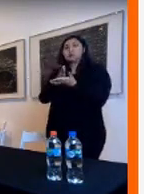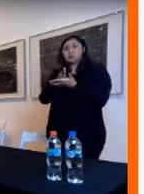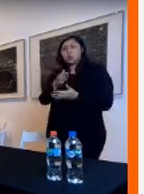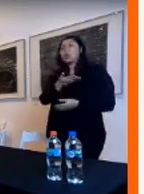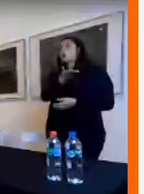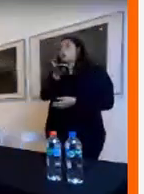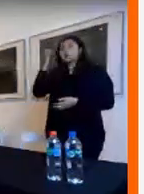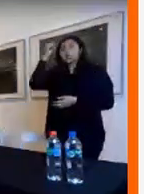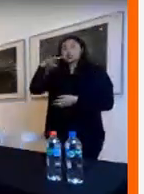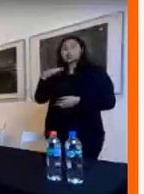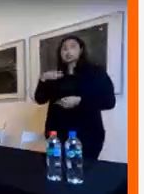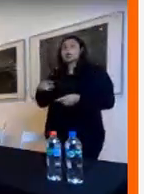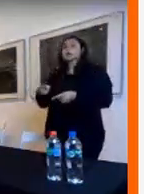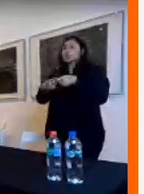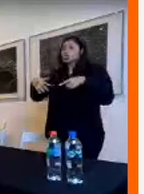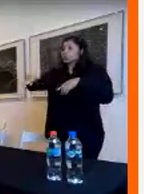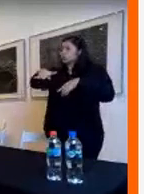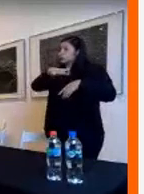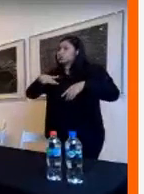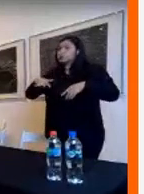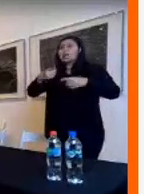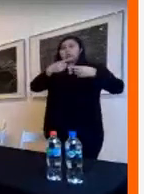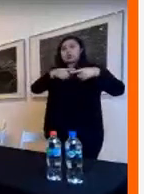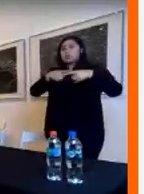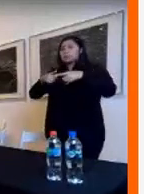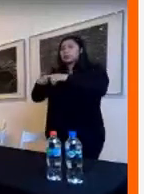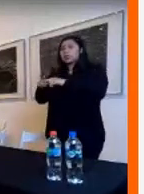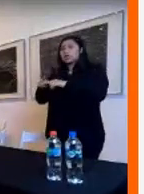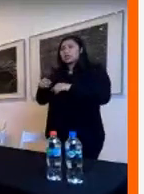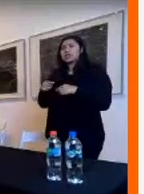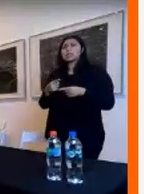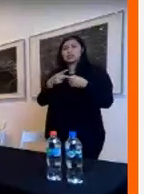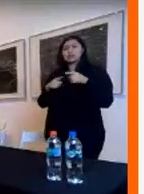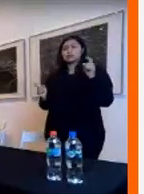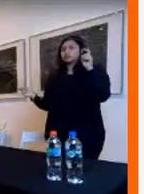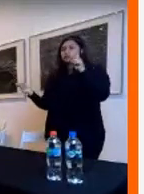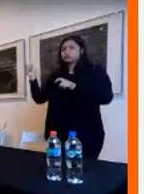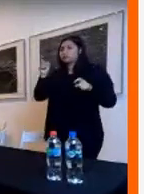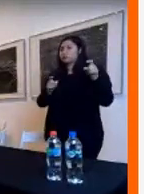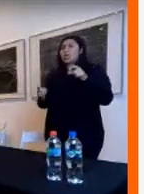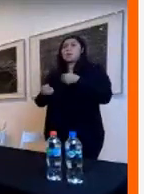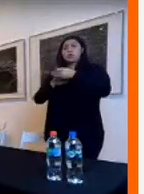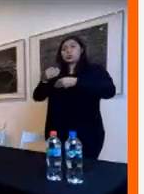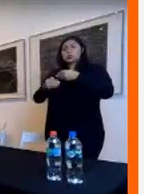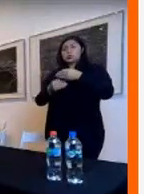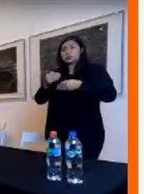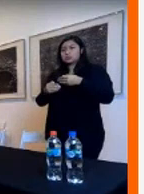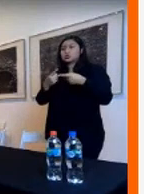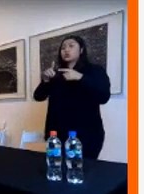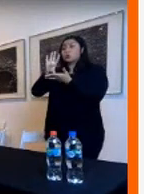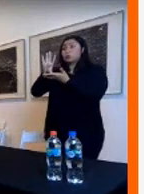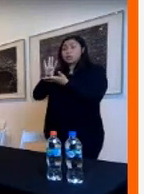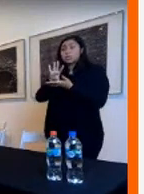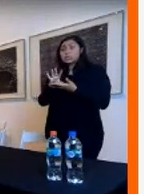sociedad muy diversa, han llegado distintos procesos migratorios bien importantes a nuestro país, y